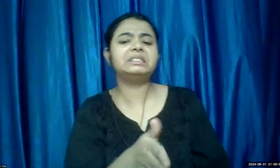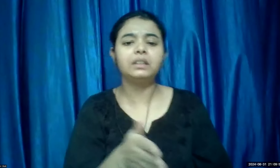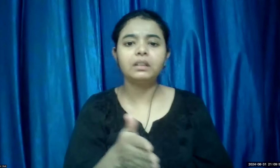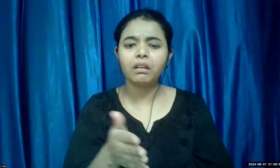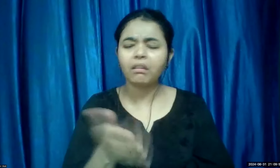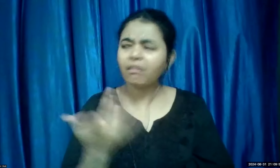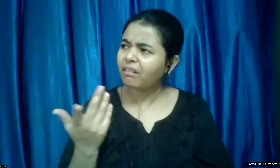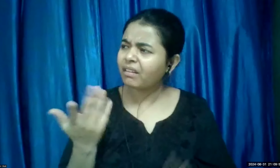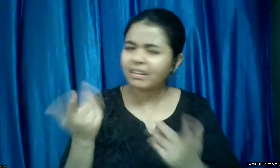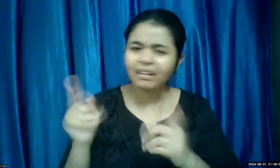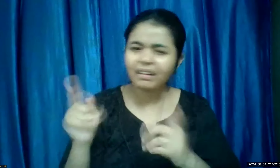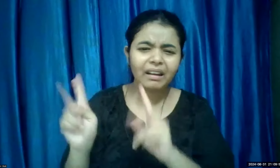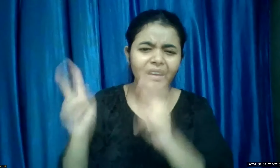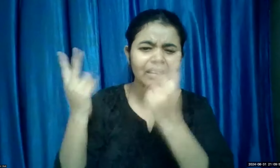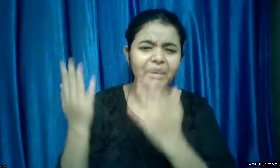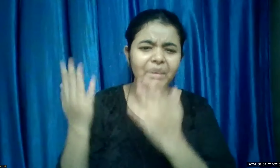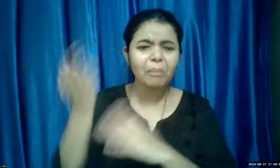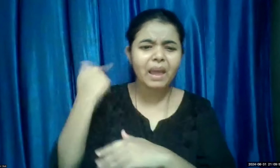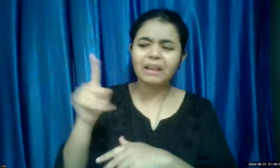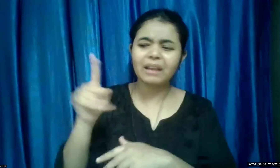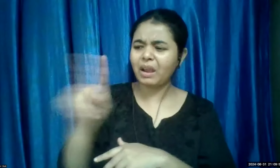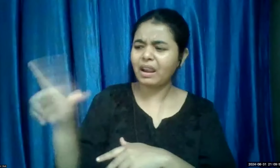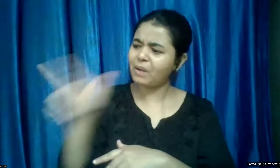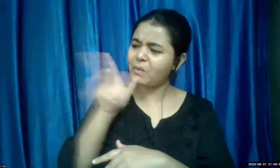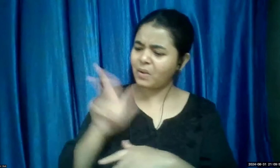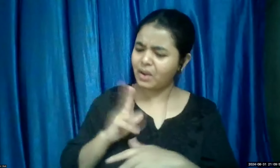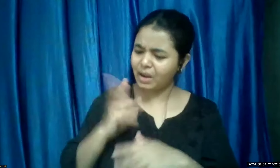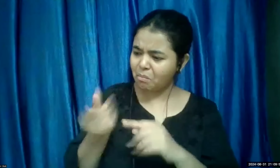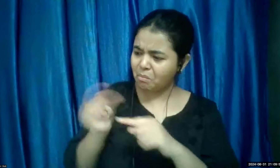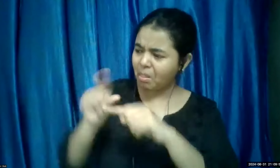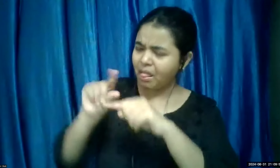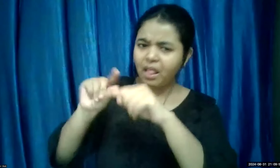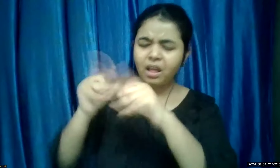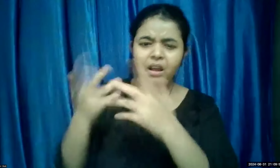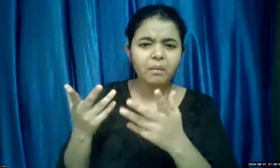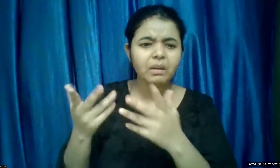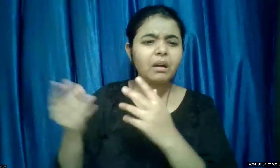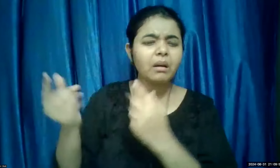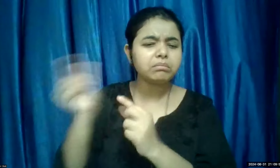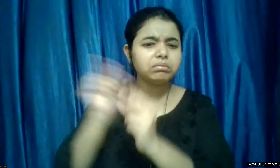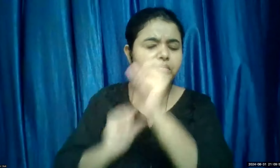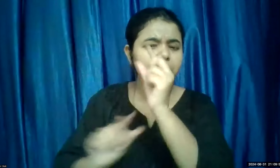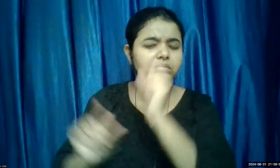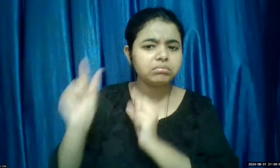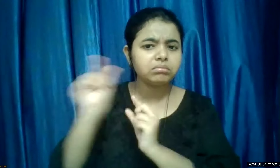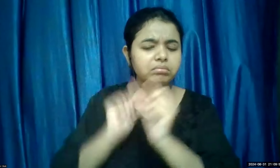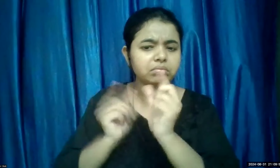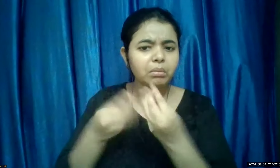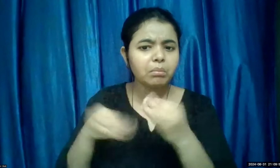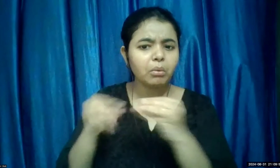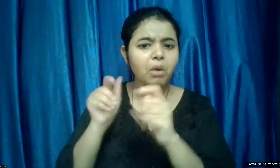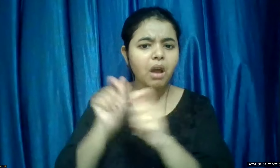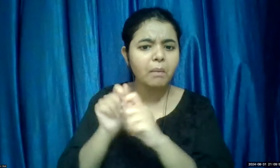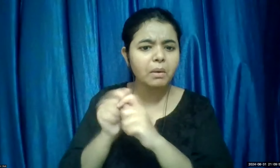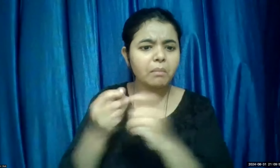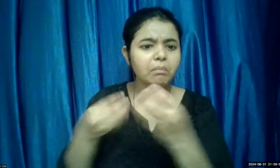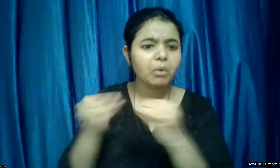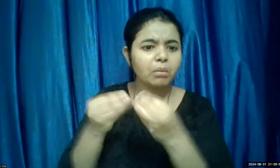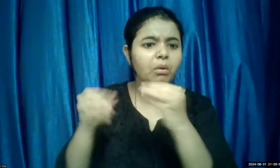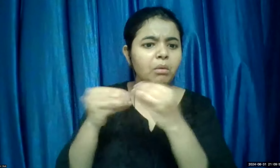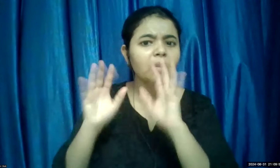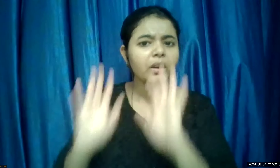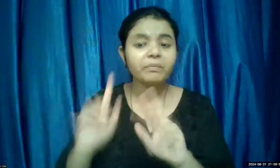तो इससे पता चलता है कि भौतिक जगत में जो हमारा अनुभव है किसी के शरणागत होके